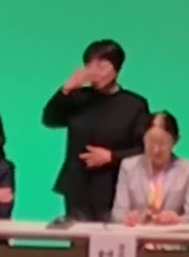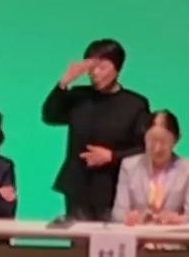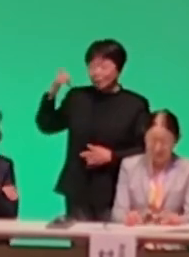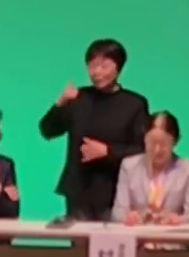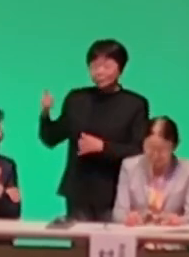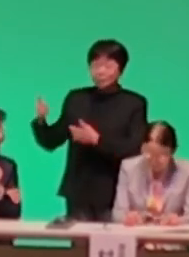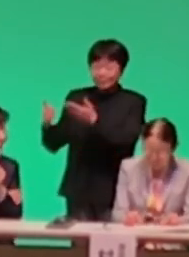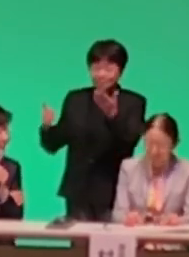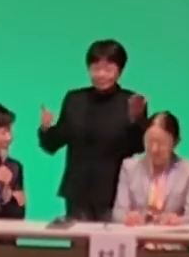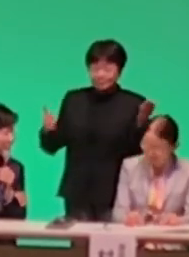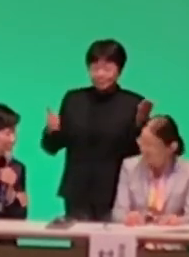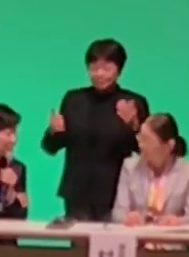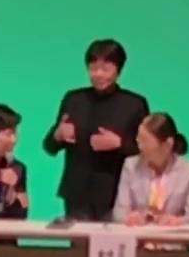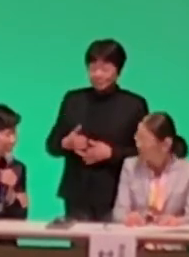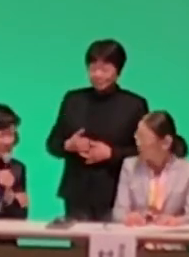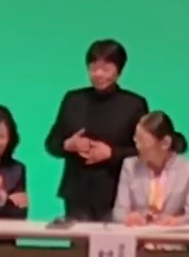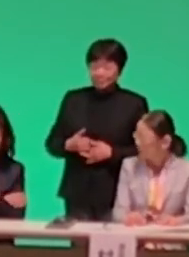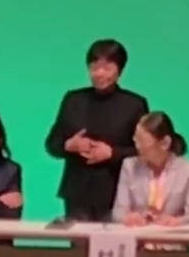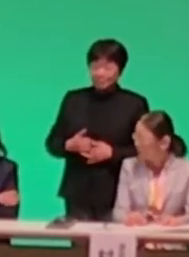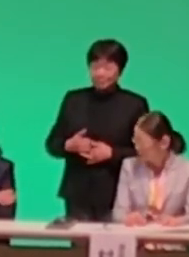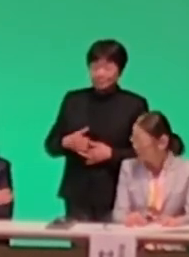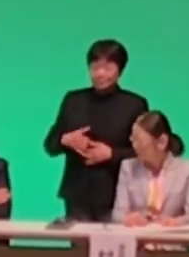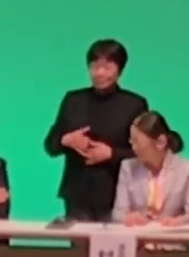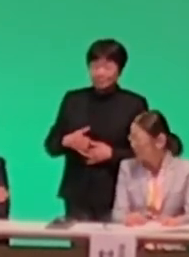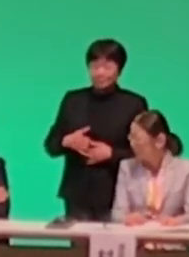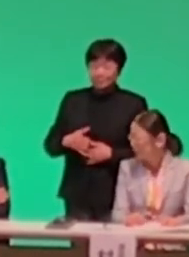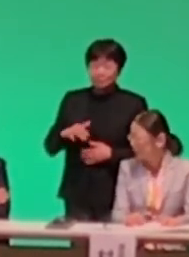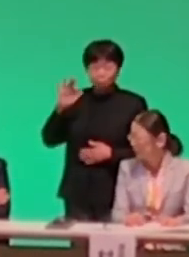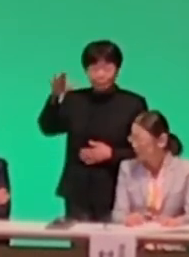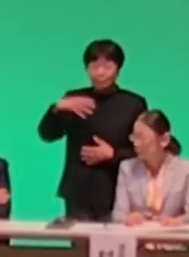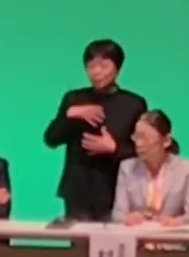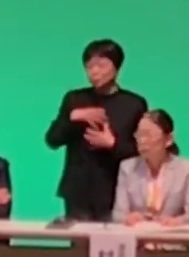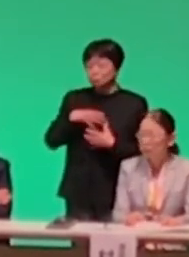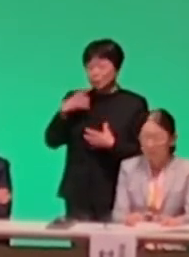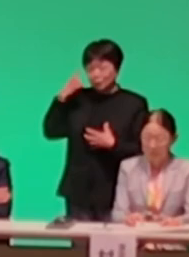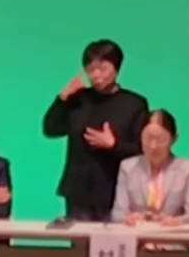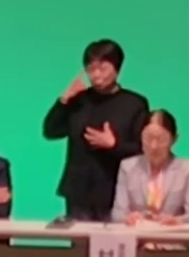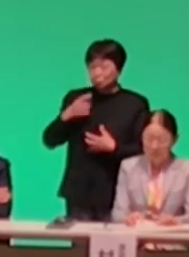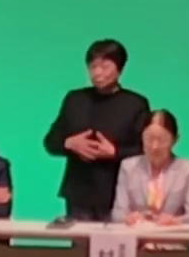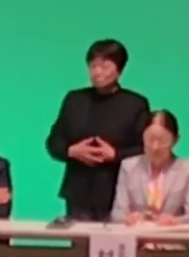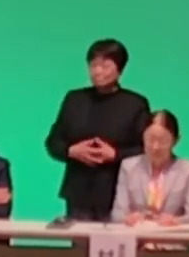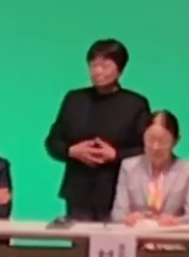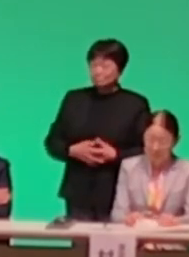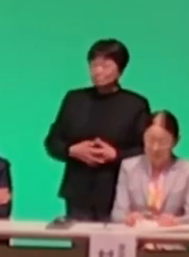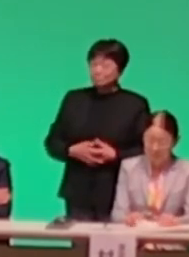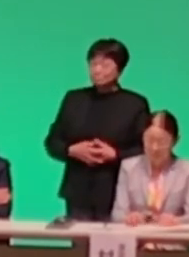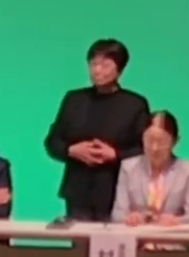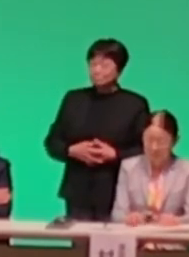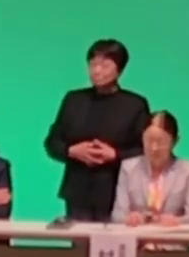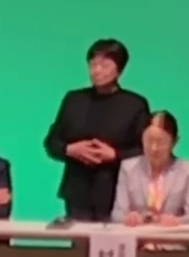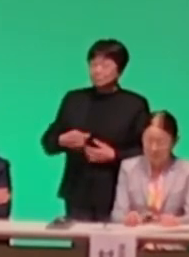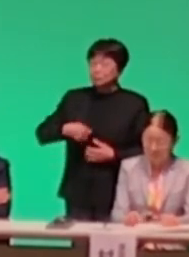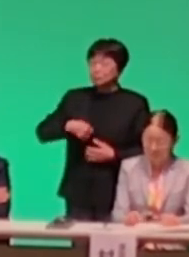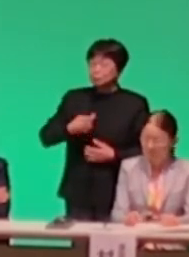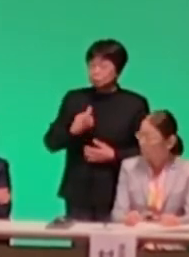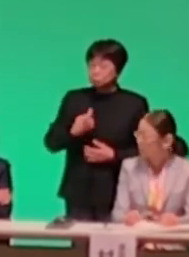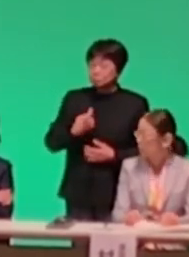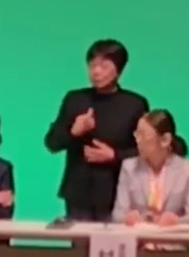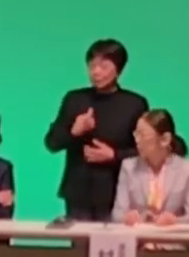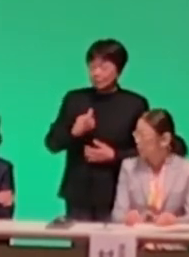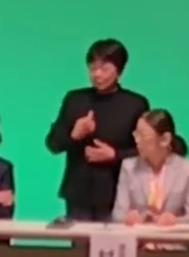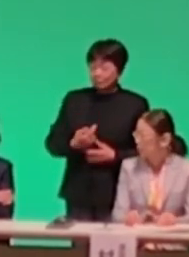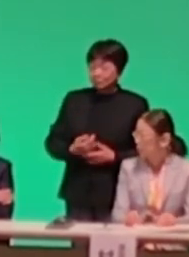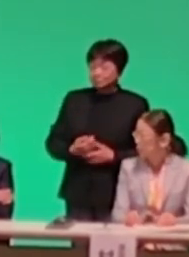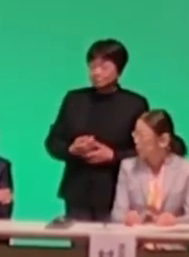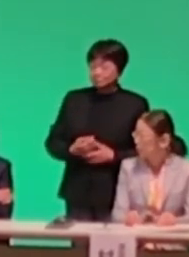ちの心配いっぱいしてあげようかなっていうふうに思ってます。ただ自分はずっとしくじってきたと思